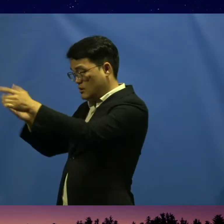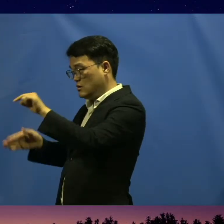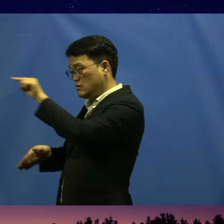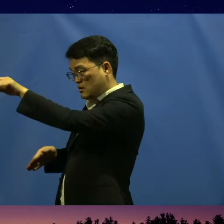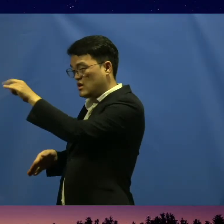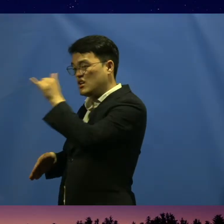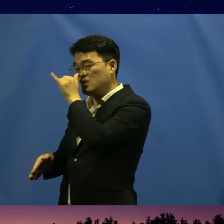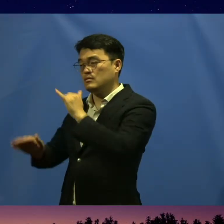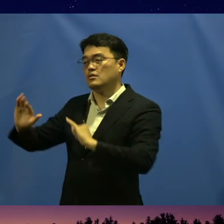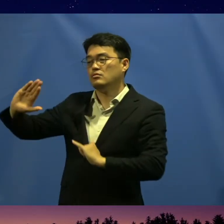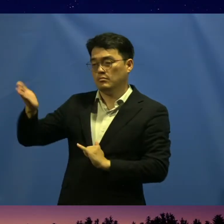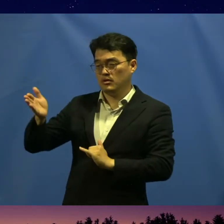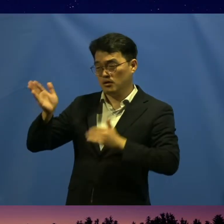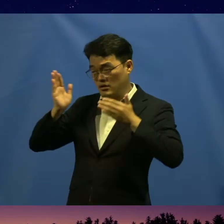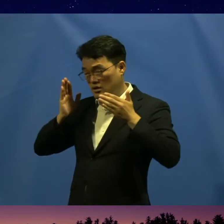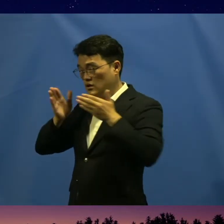되잖아요.